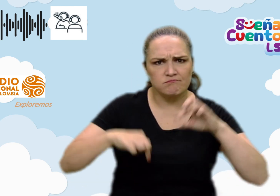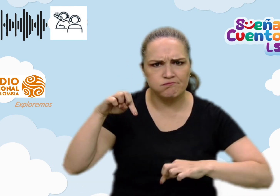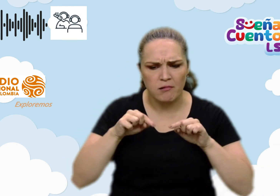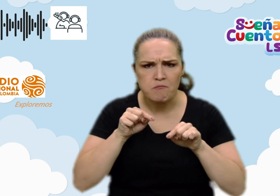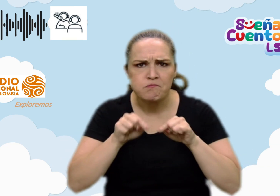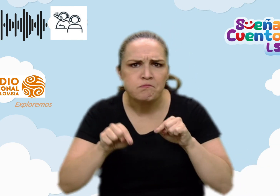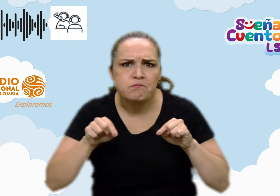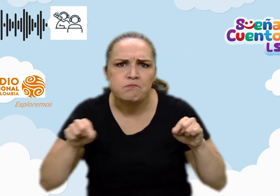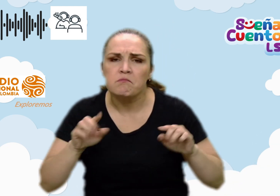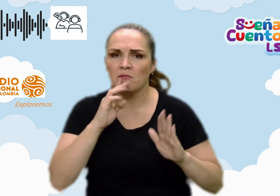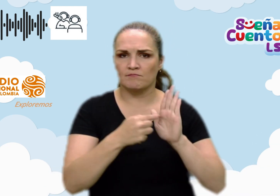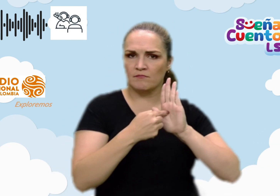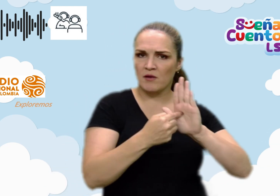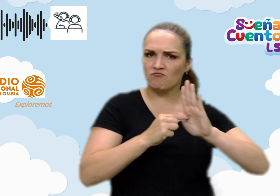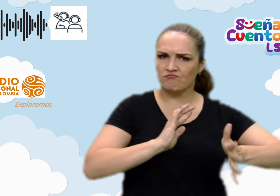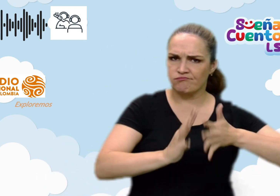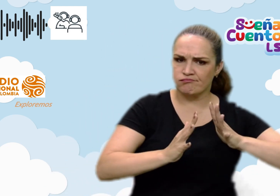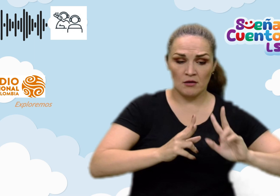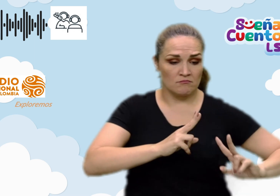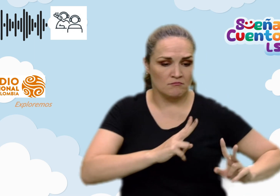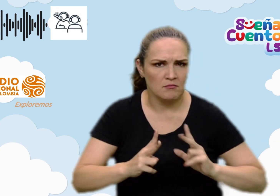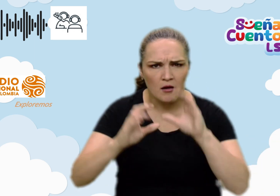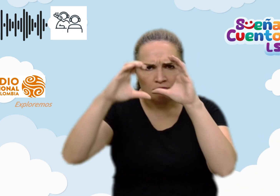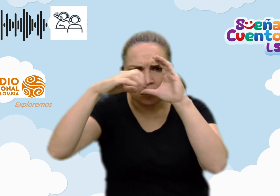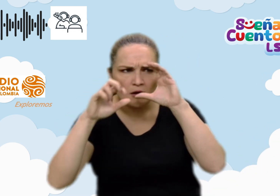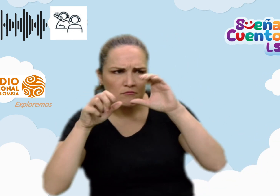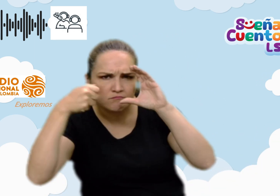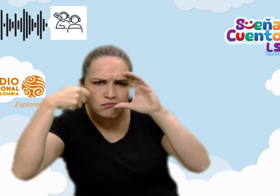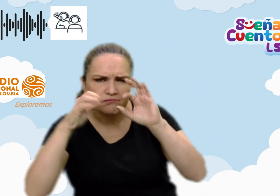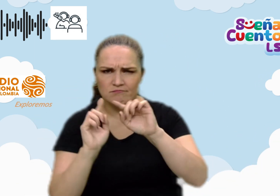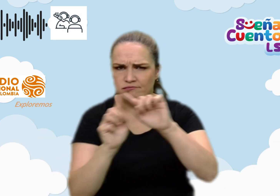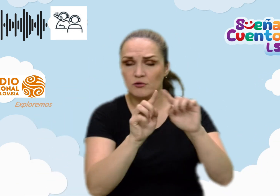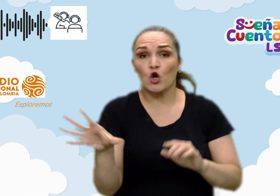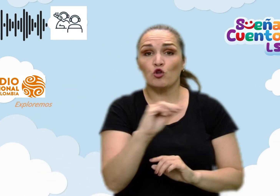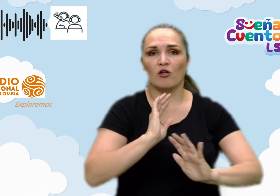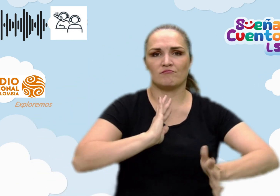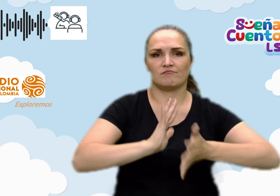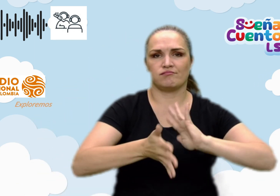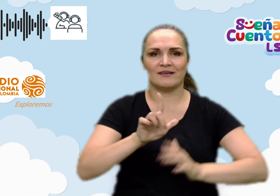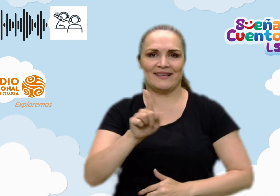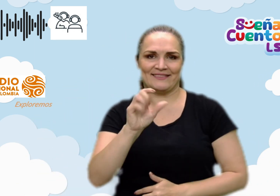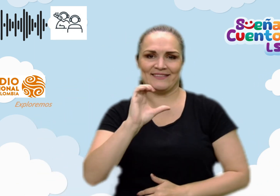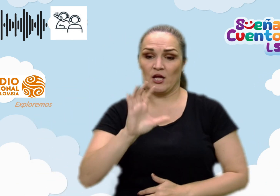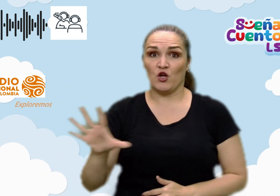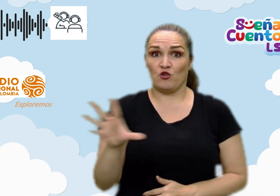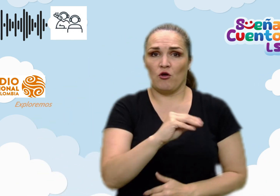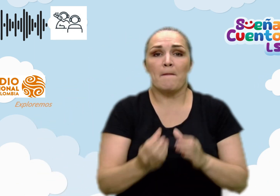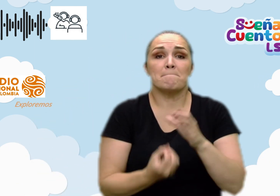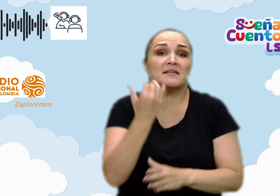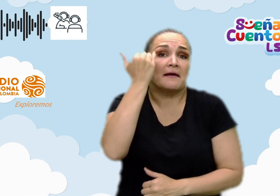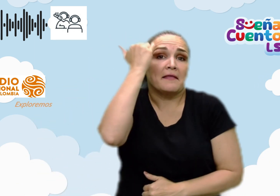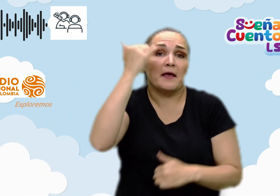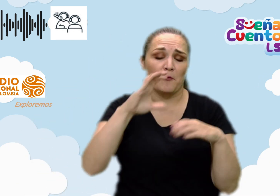yo realmente hay profesionales sordos, presentadores, editores, fotógrafos, todos usuarios de lengua de